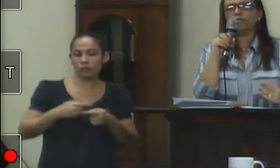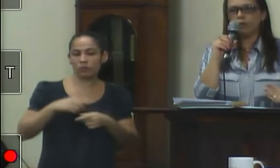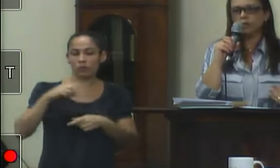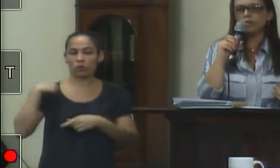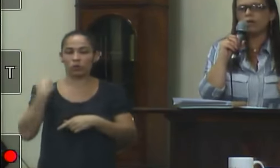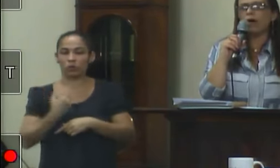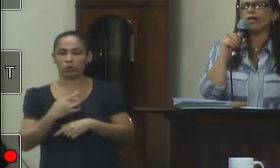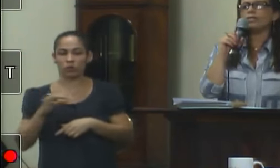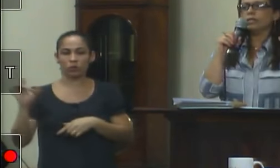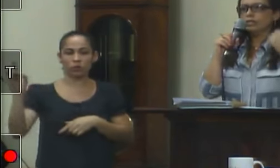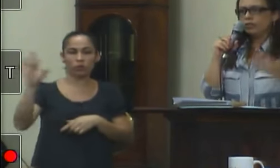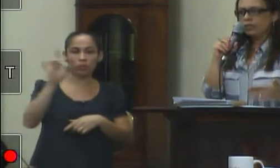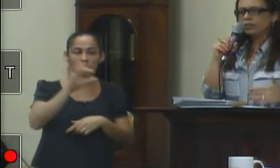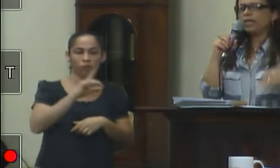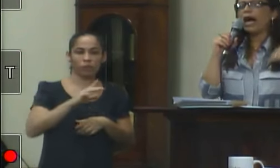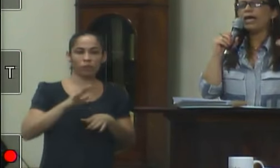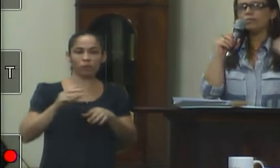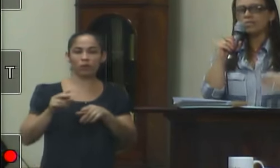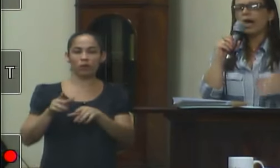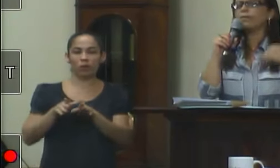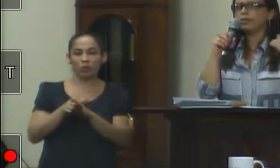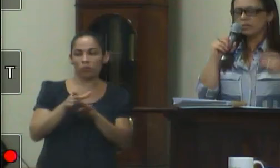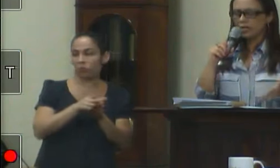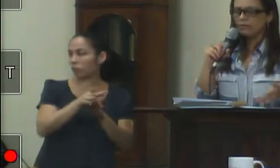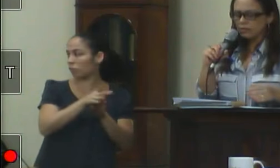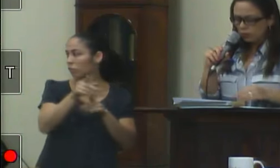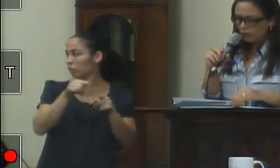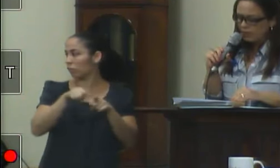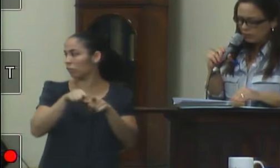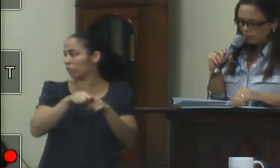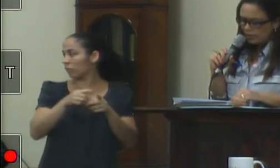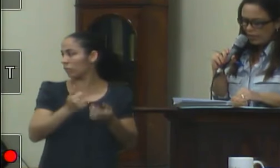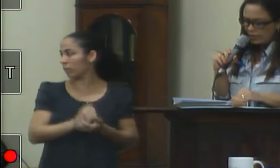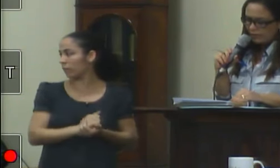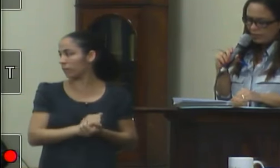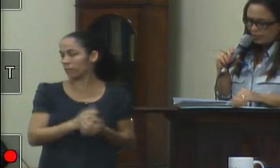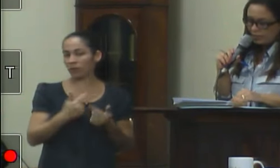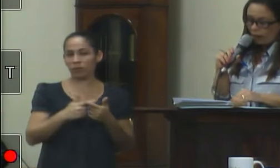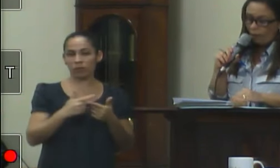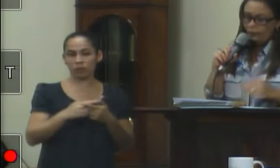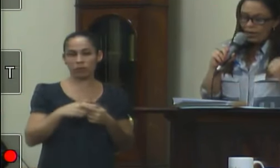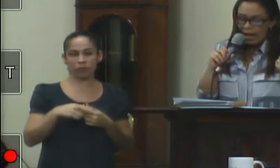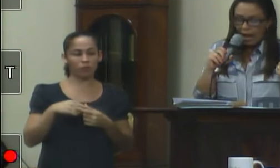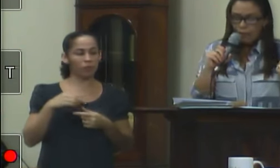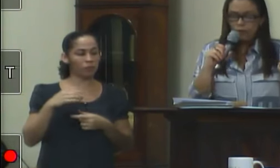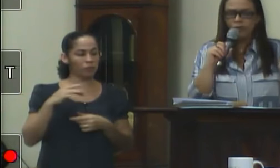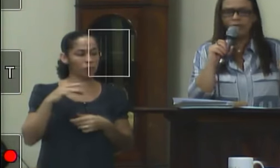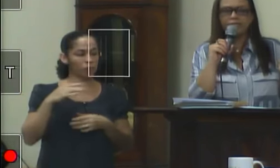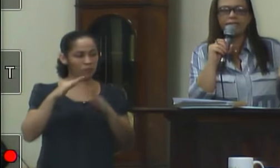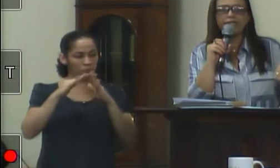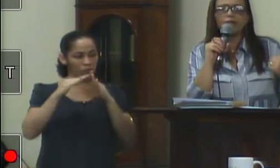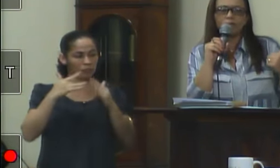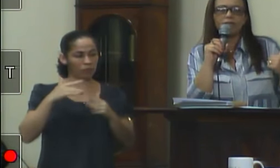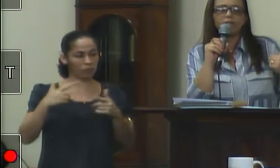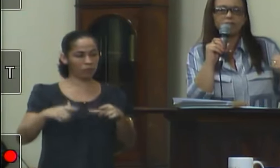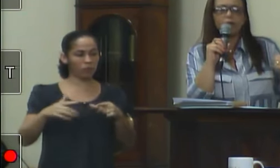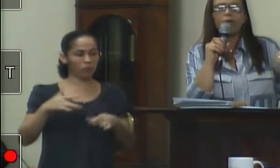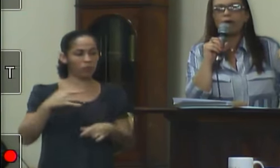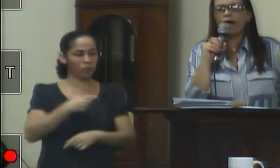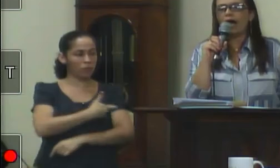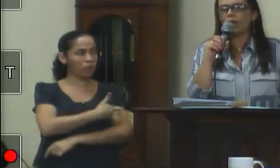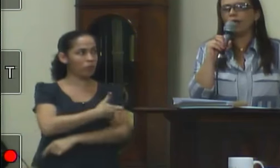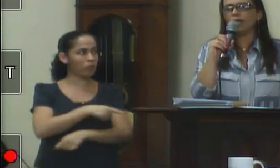obrigação de todos nós, de orientar e buscar, porque nós temos em todas as unidades a vacinação. A multivacinação